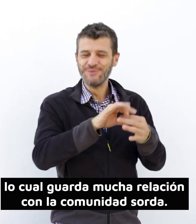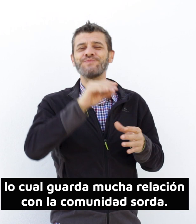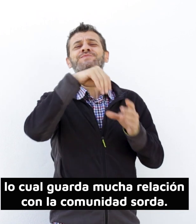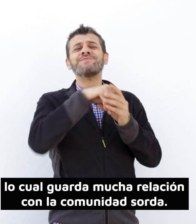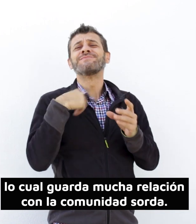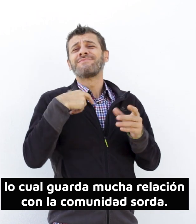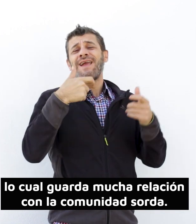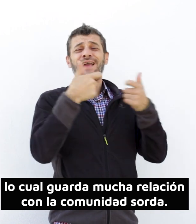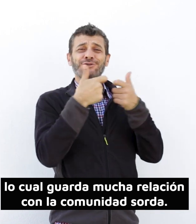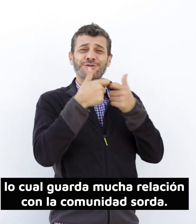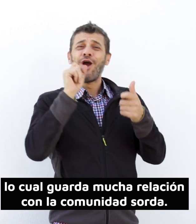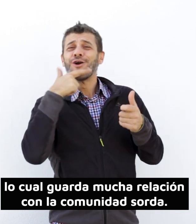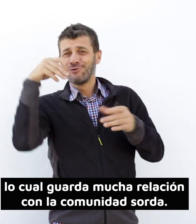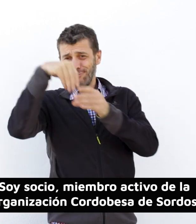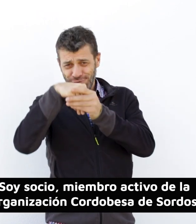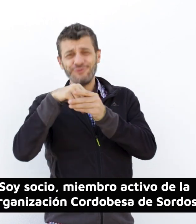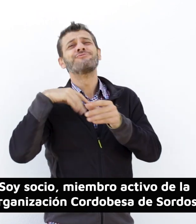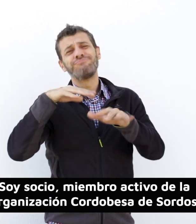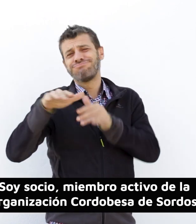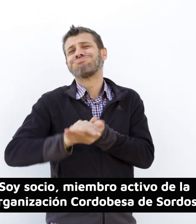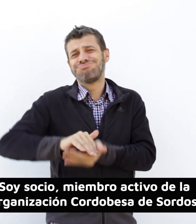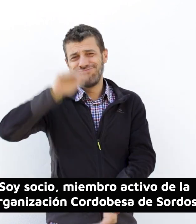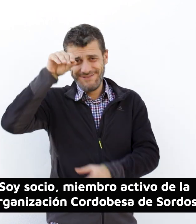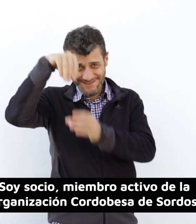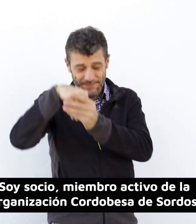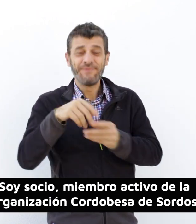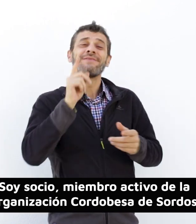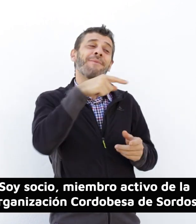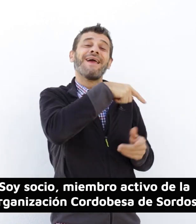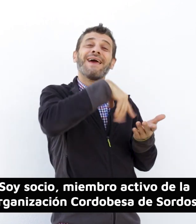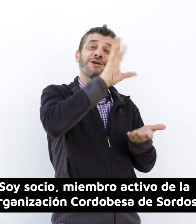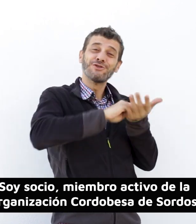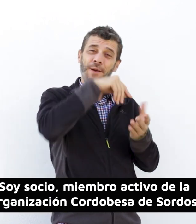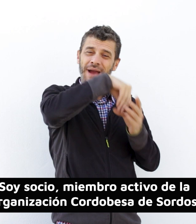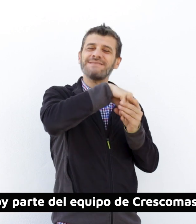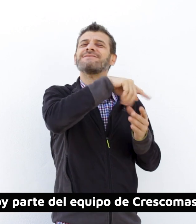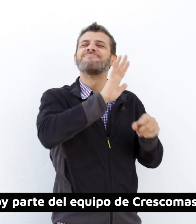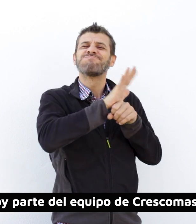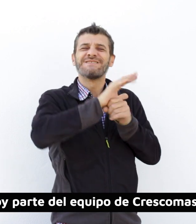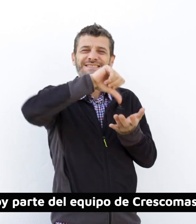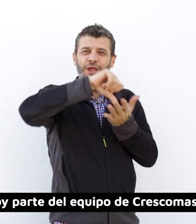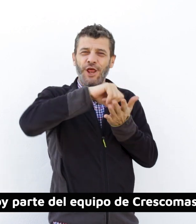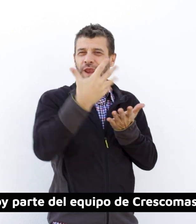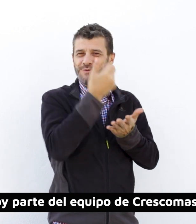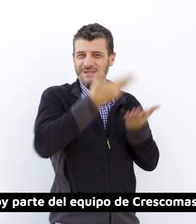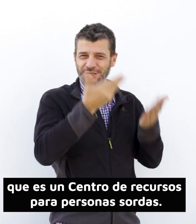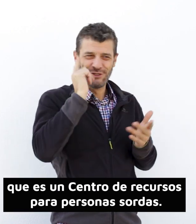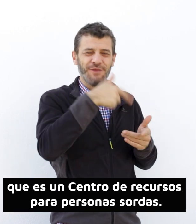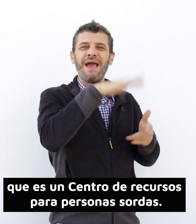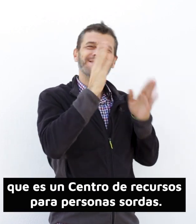guarda mucha relación con la comunidad sorda, soy socio y miembro activo de la organización cordobesa de sordos, soy parte del equipo de Crescomás, que es un centro de